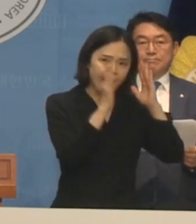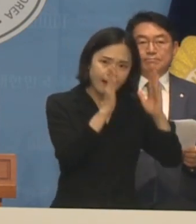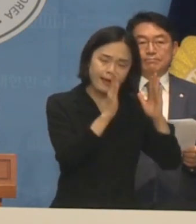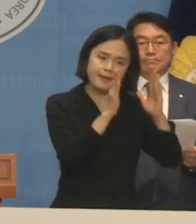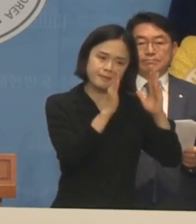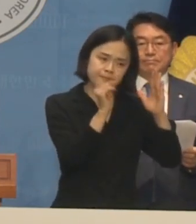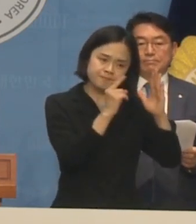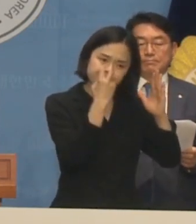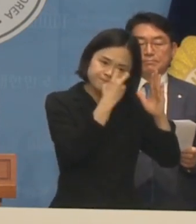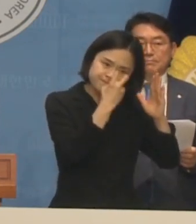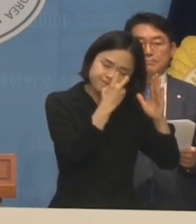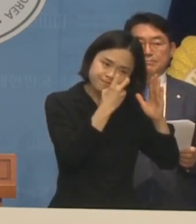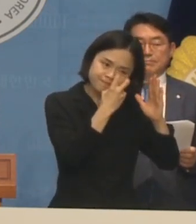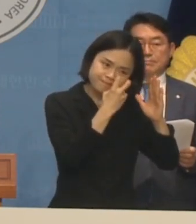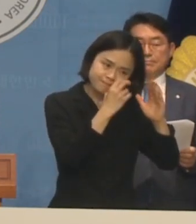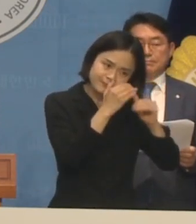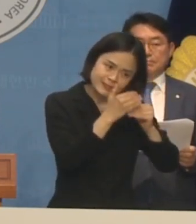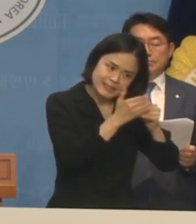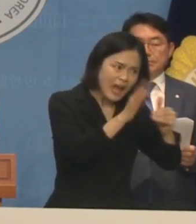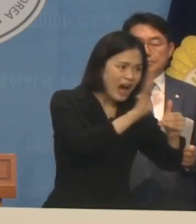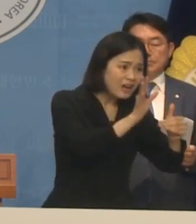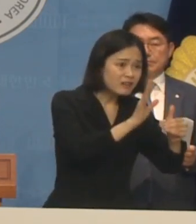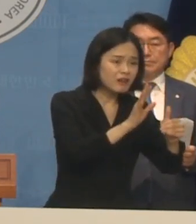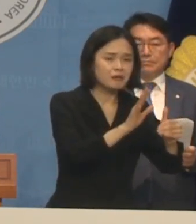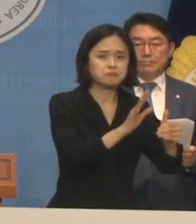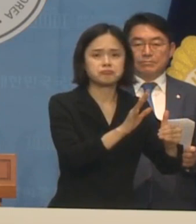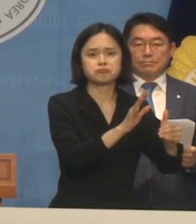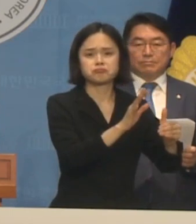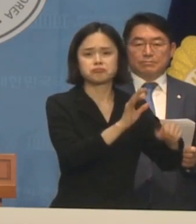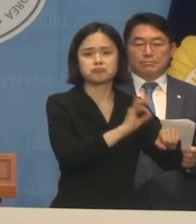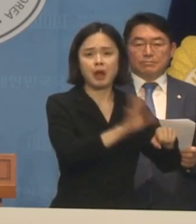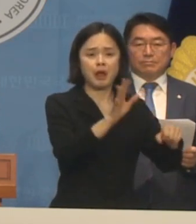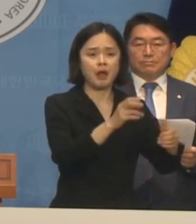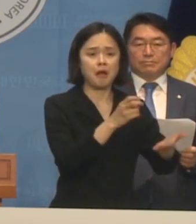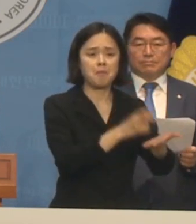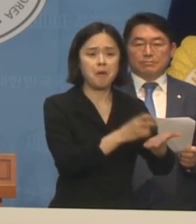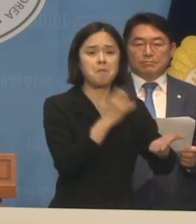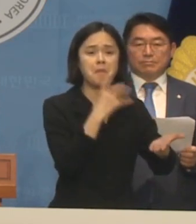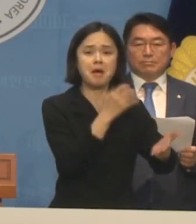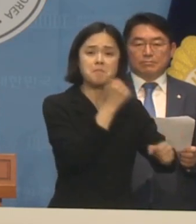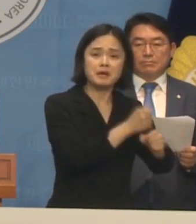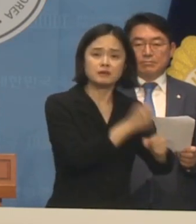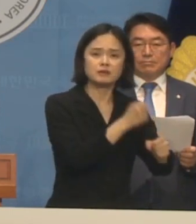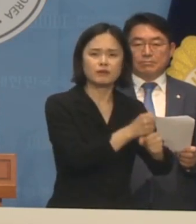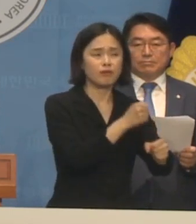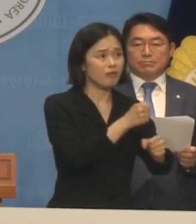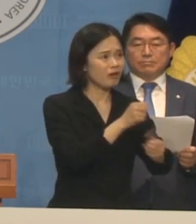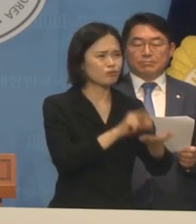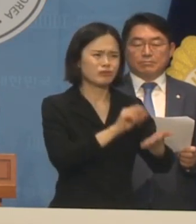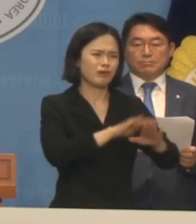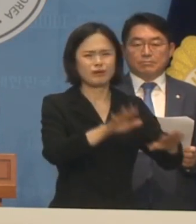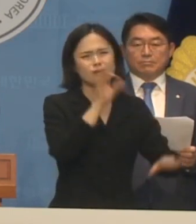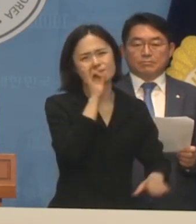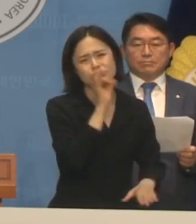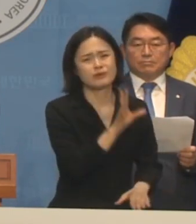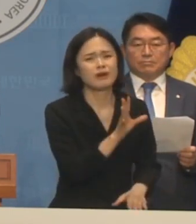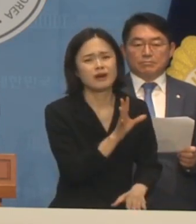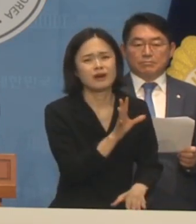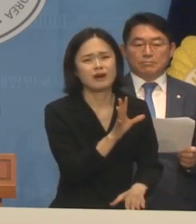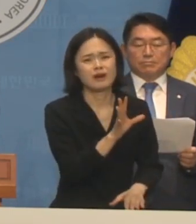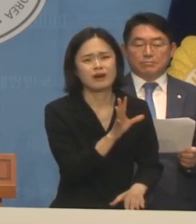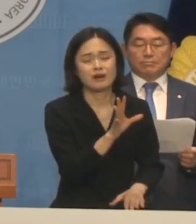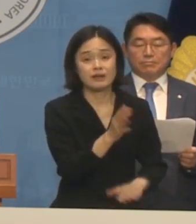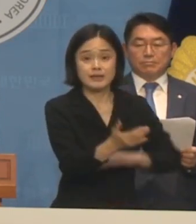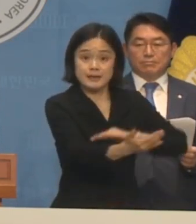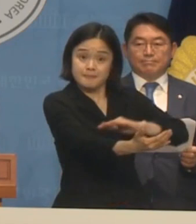실패의 책임을 덮으려 해서는 안 됩니다. 당위보다 디테일이 중요합니다. 제대로 진단하는 것도